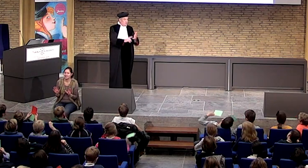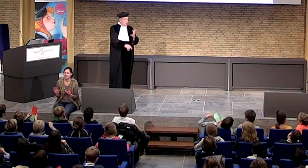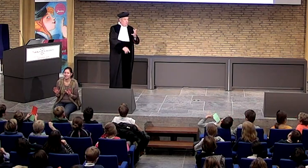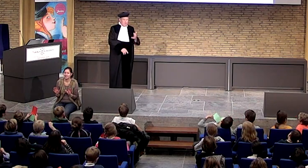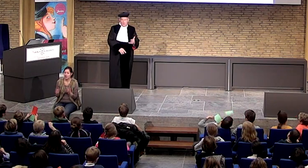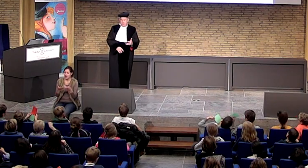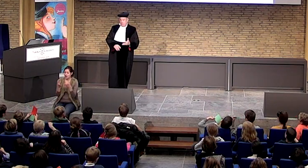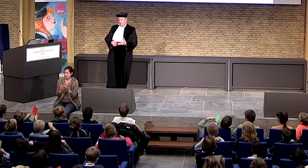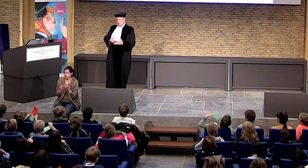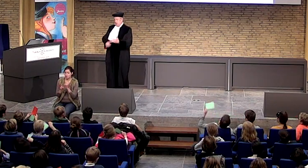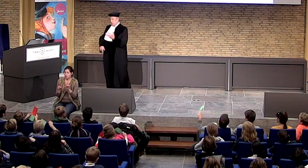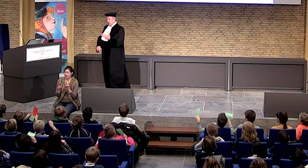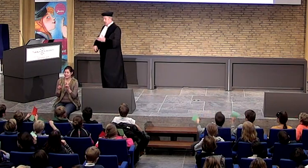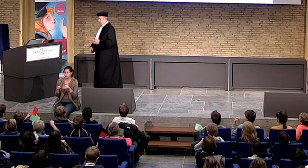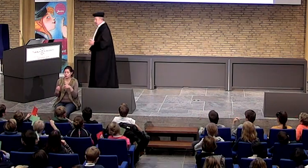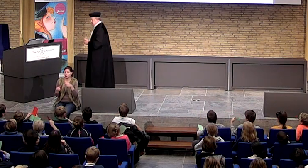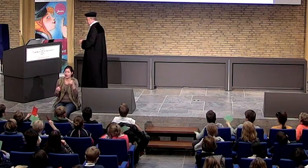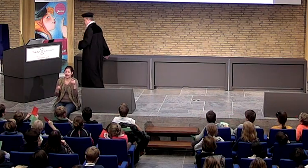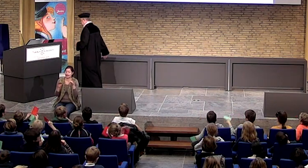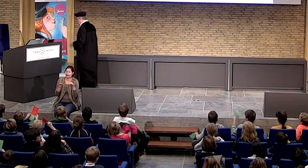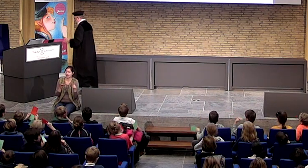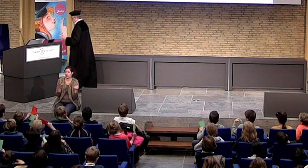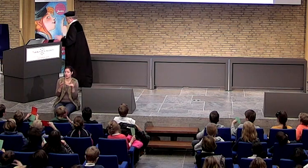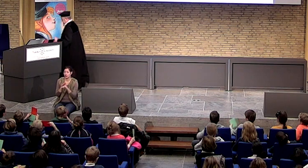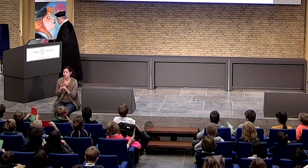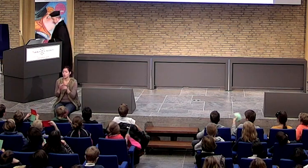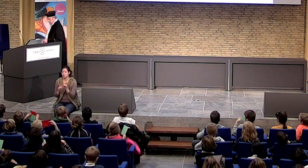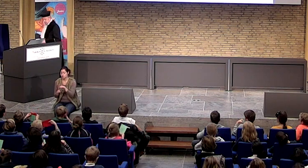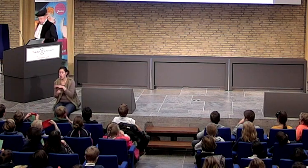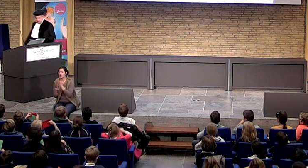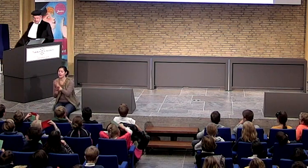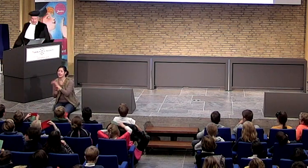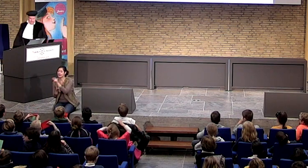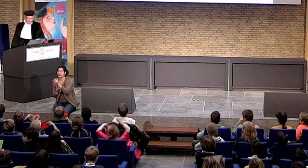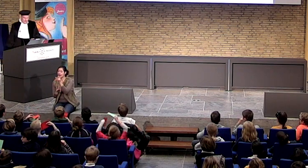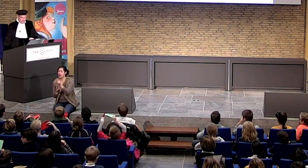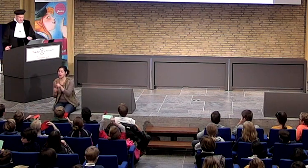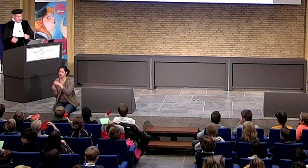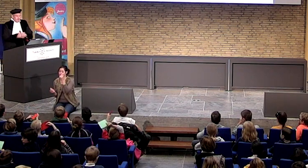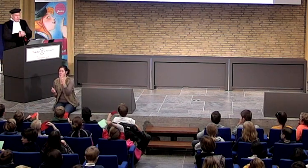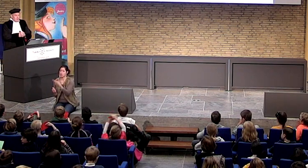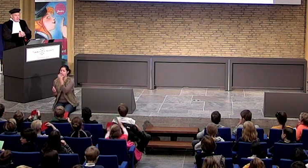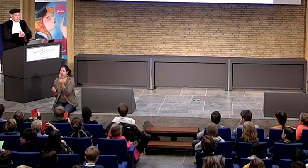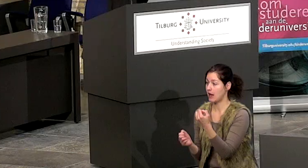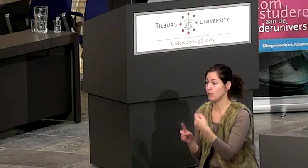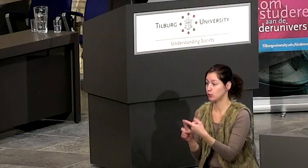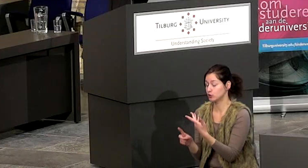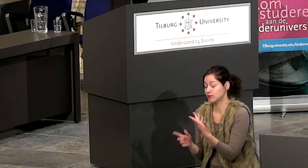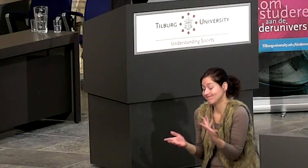De klassen mogen we niet groter maken. Het moeten leraren zijn met een diploma. Dus we moeten nog steeds even nadenken.